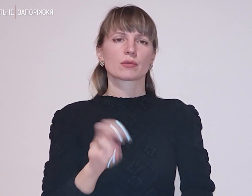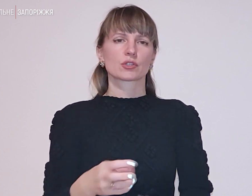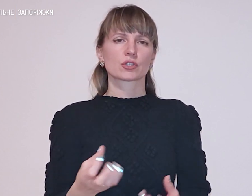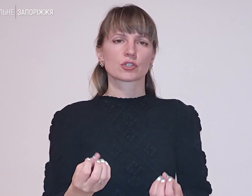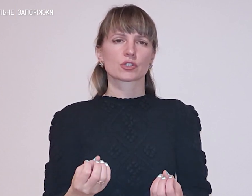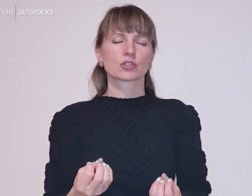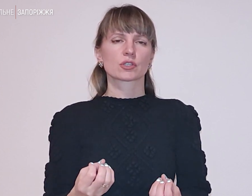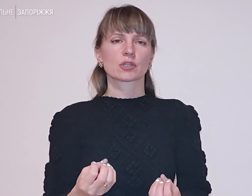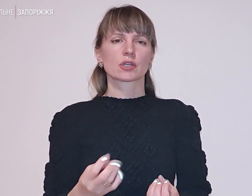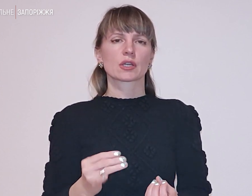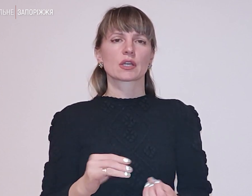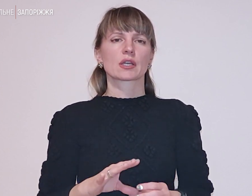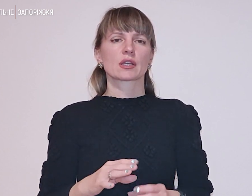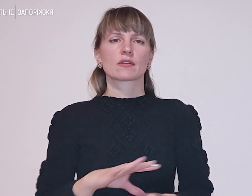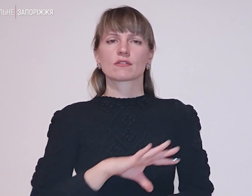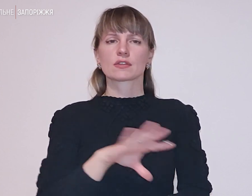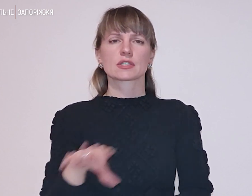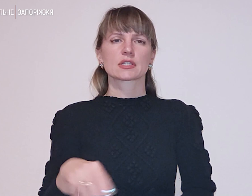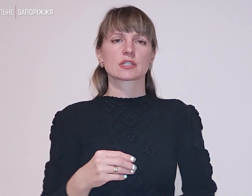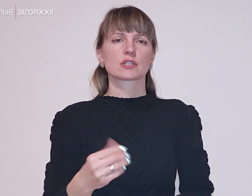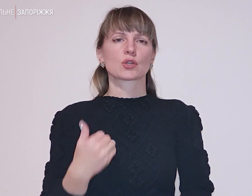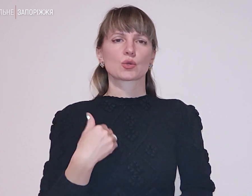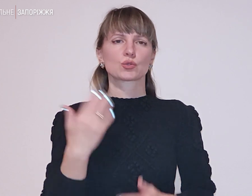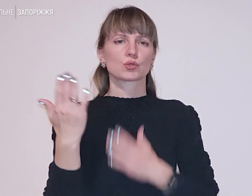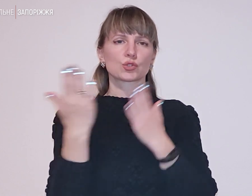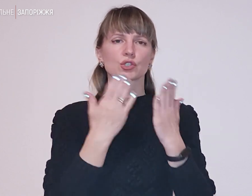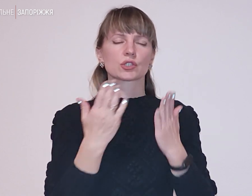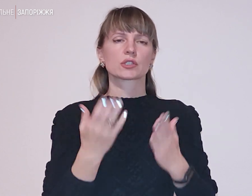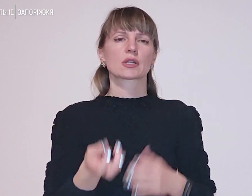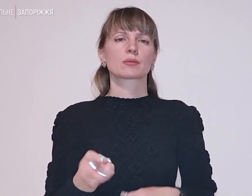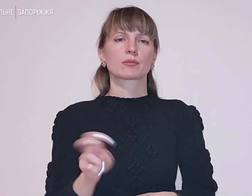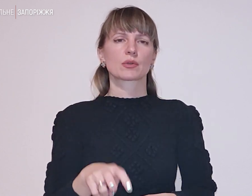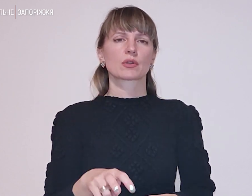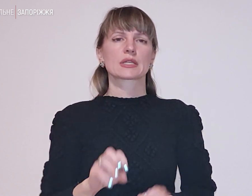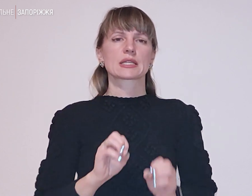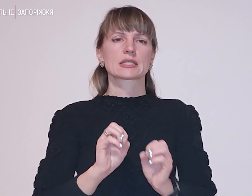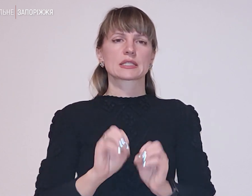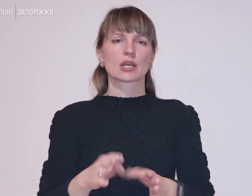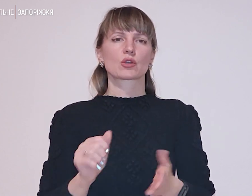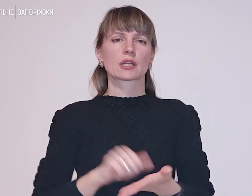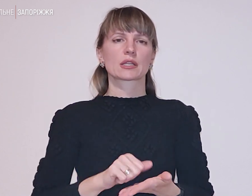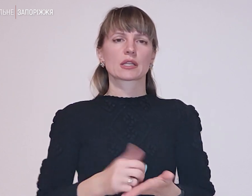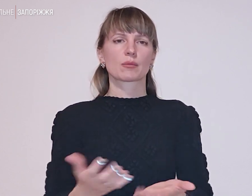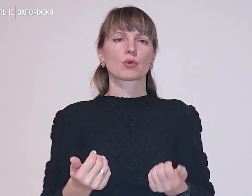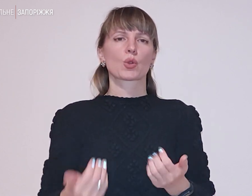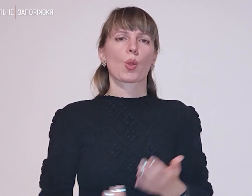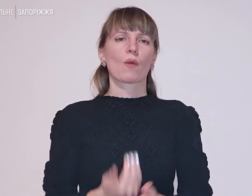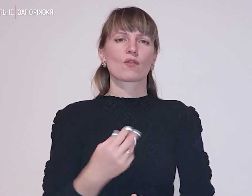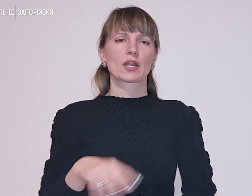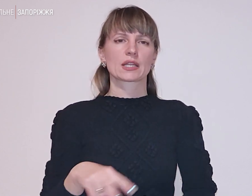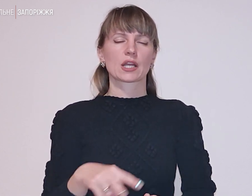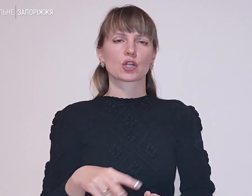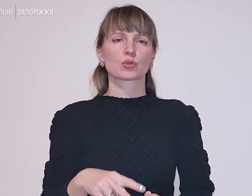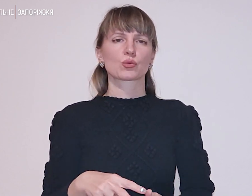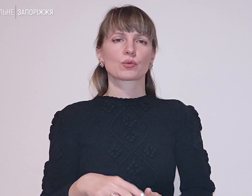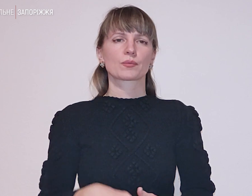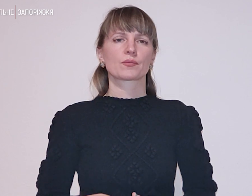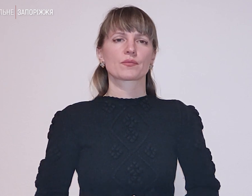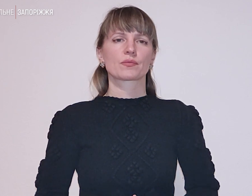Ну, всі хочуть читати. Прийшли, здають книги, беруть нову літературу. Ми раді, що